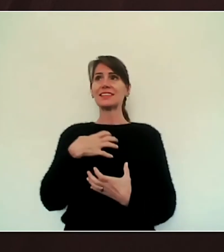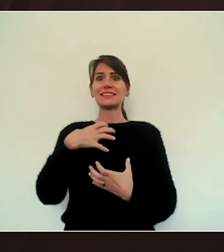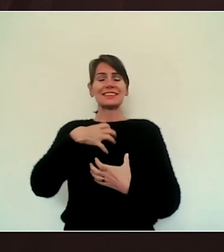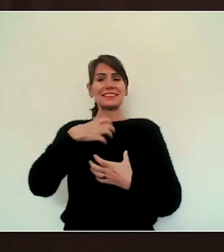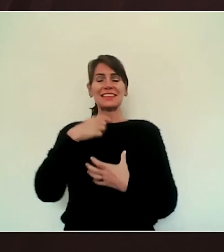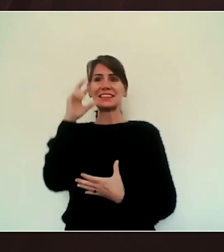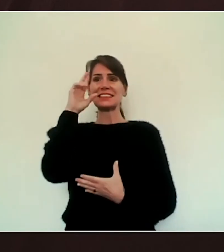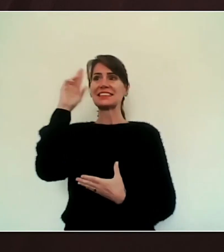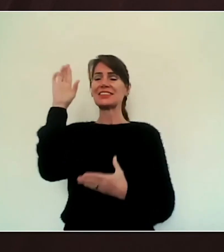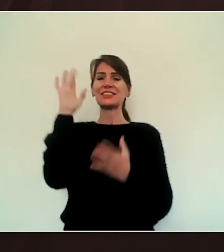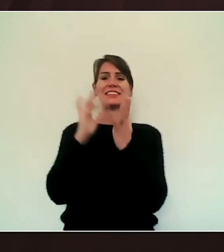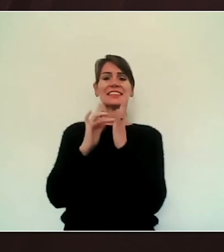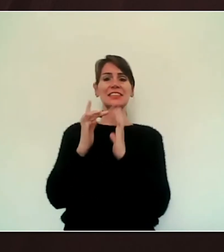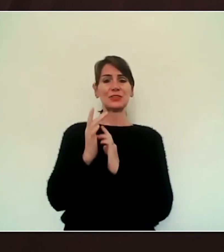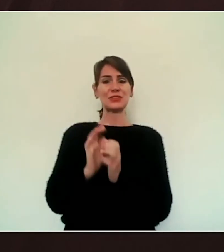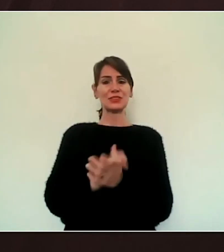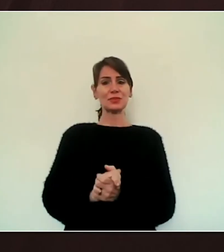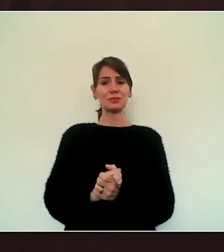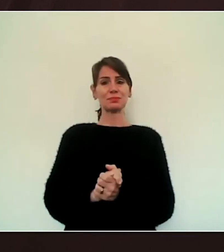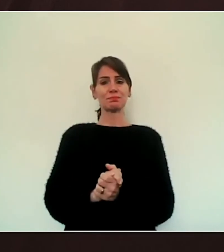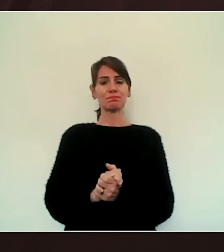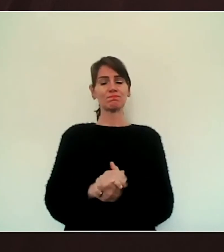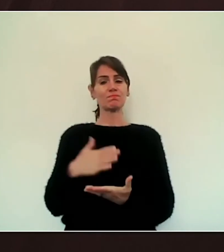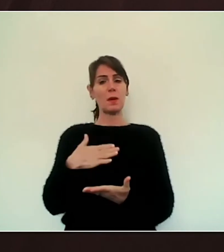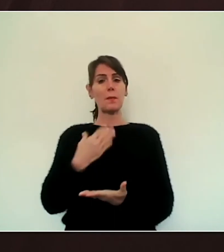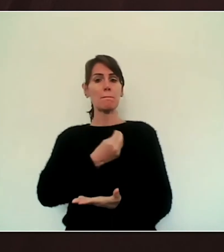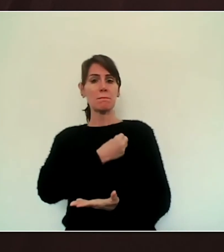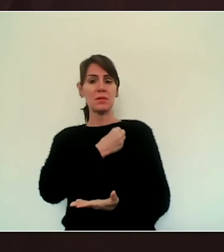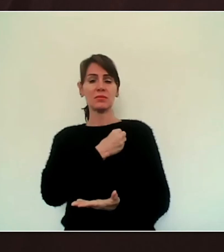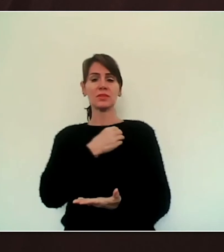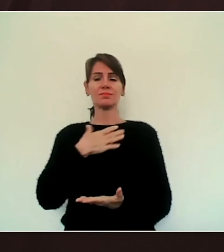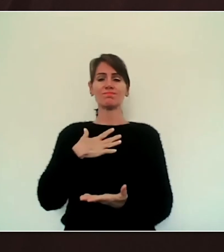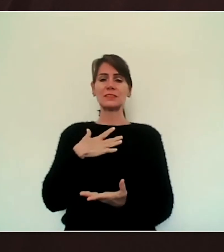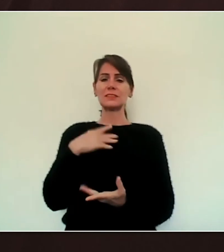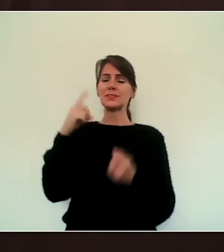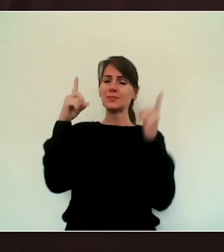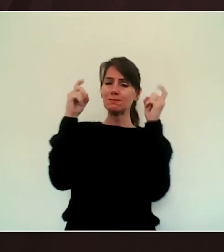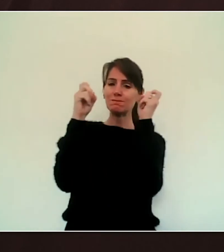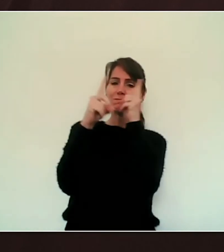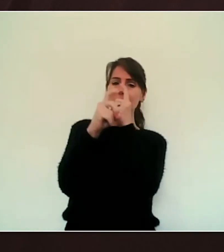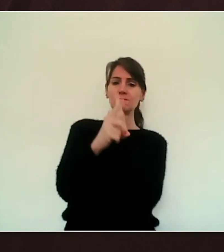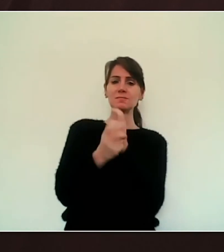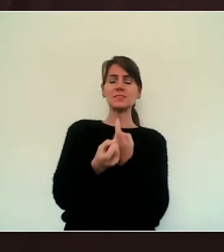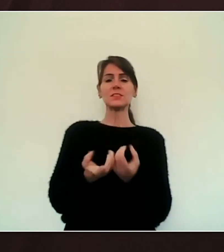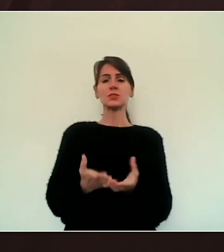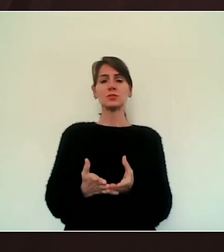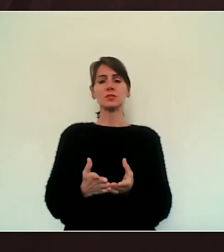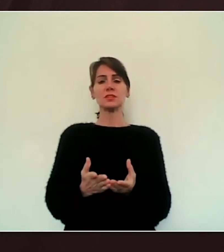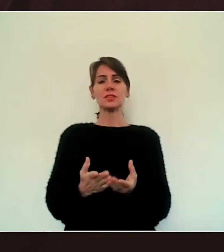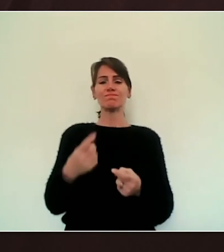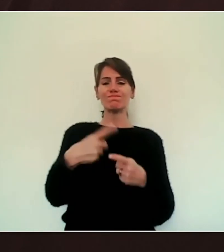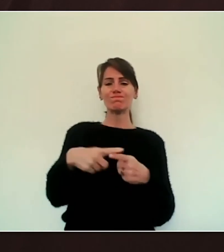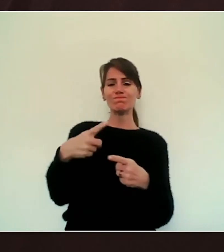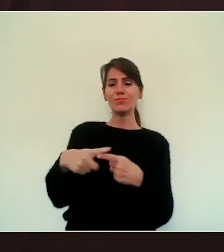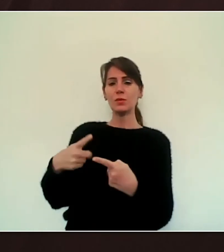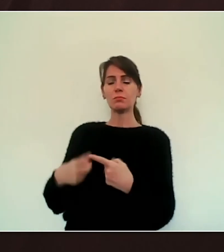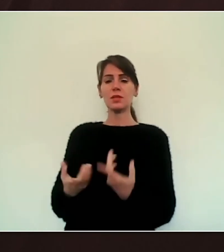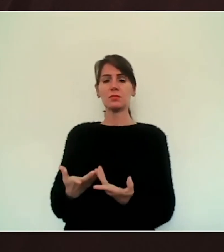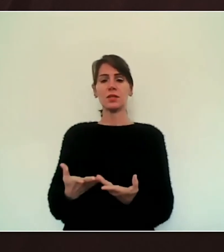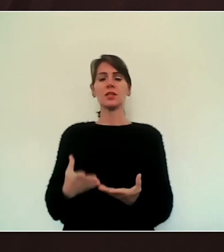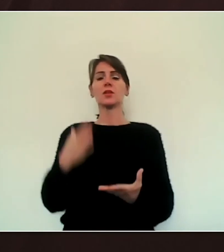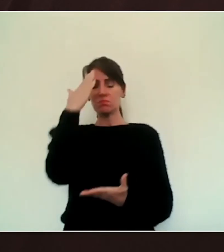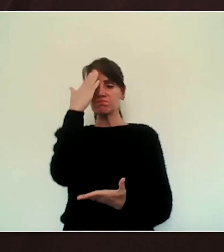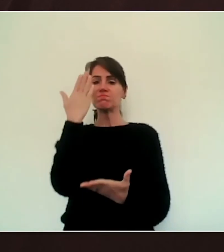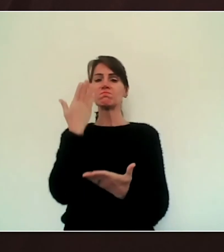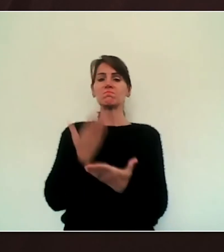minha vida está muito difícil, bastante conflitos, e eu creio que foi o Espírito que me alcançou. Eu quero ter